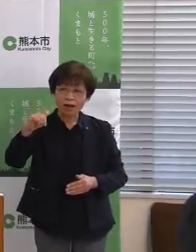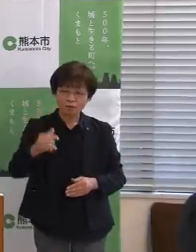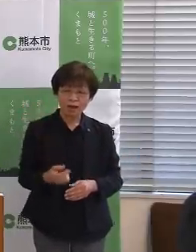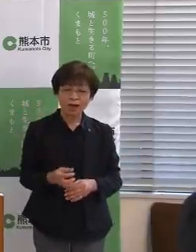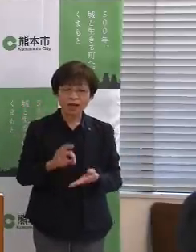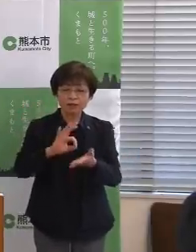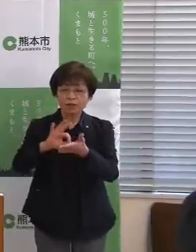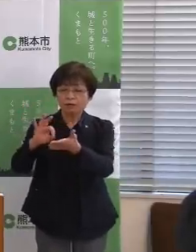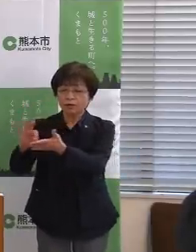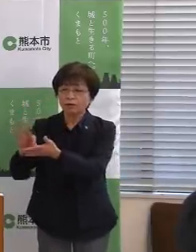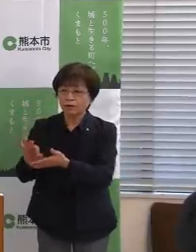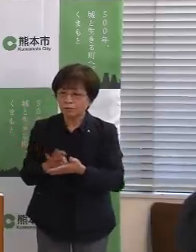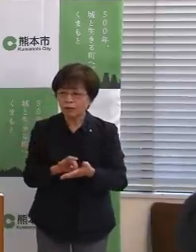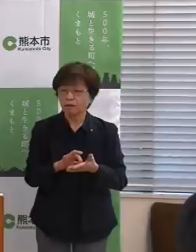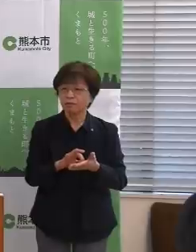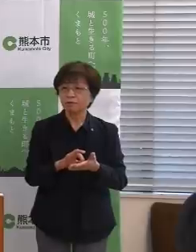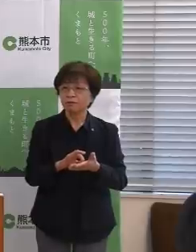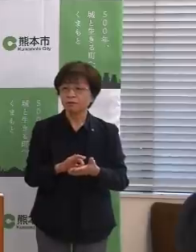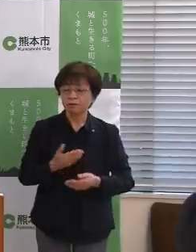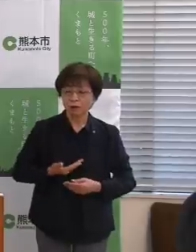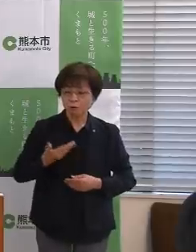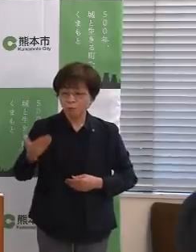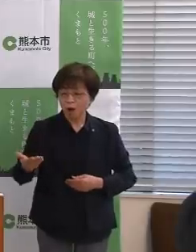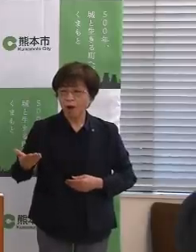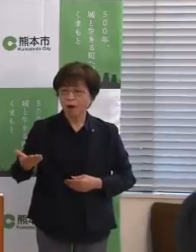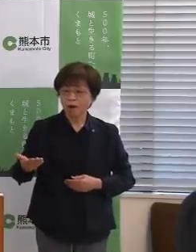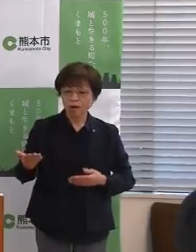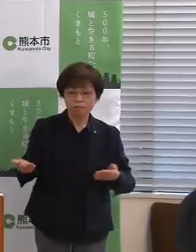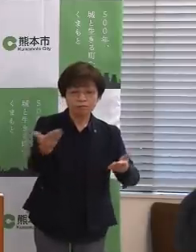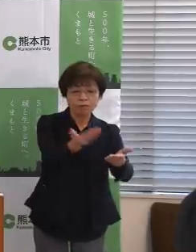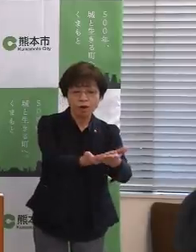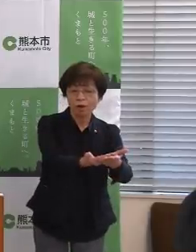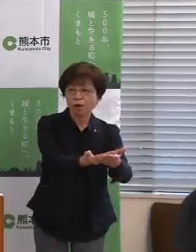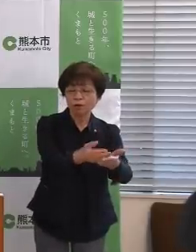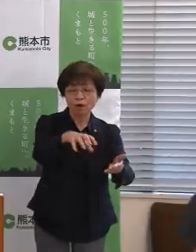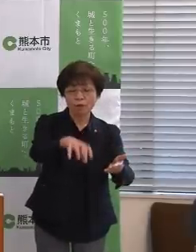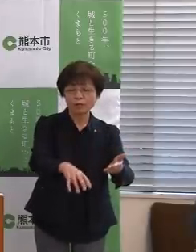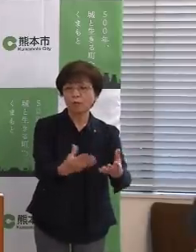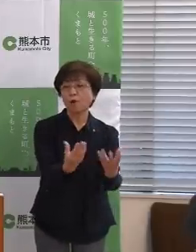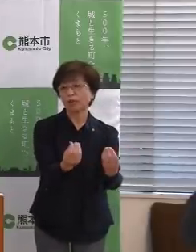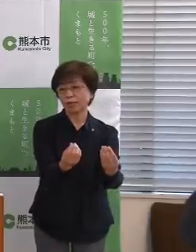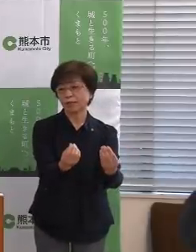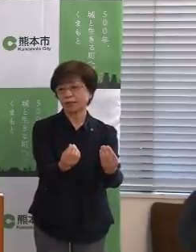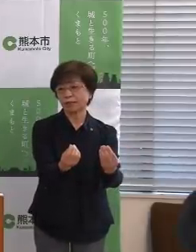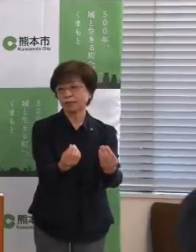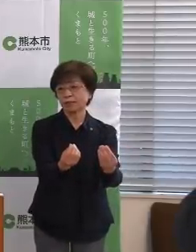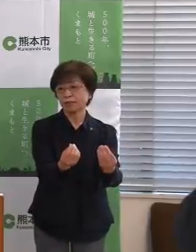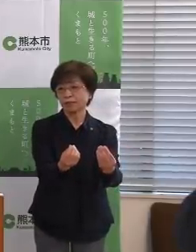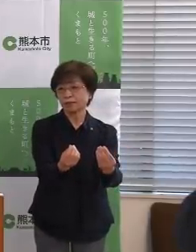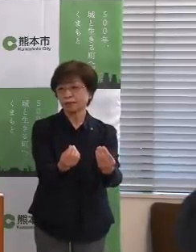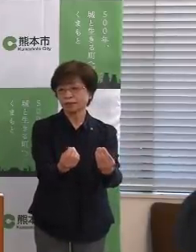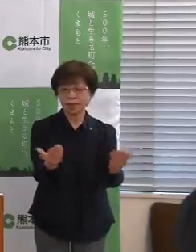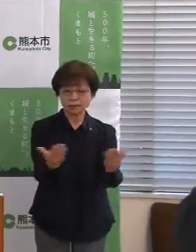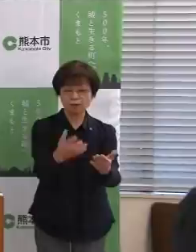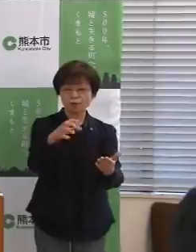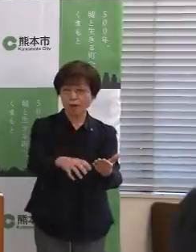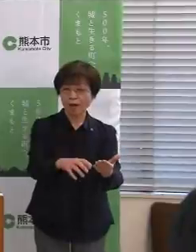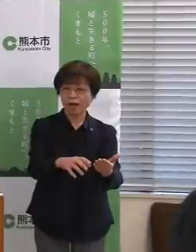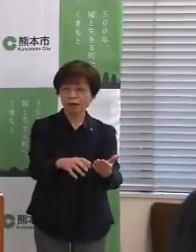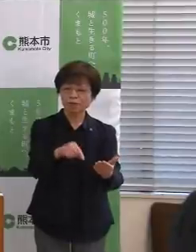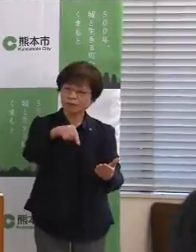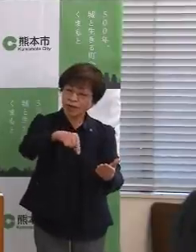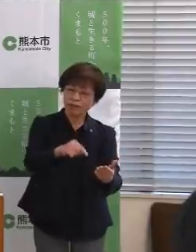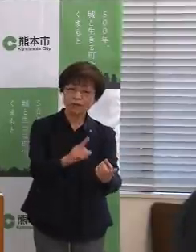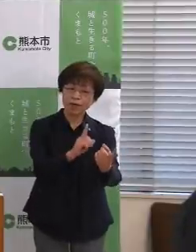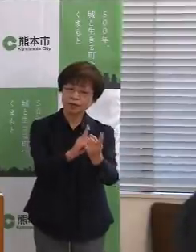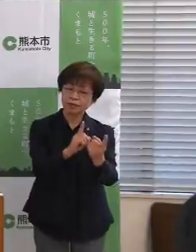しでありまして、また受け渡し場所も同じであるなどですね、動線上はですね接触の機会があった